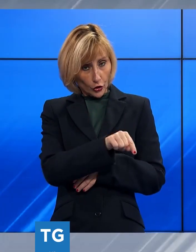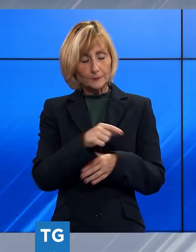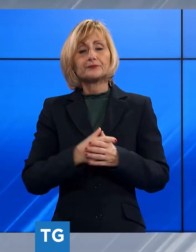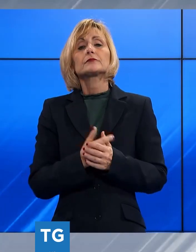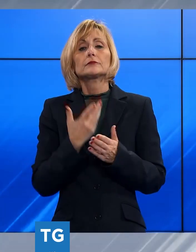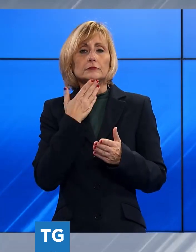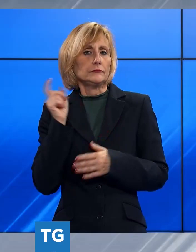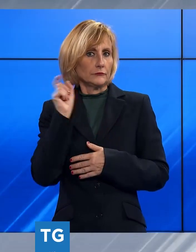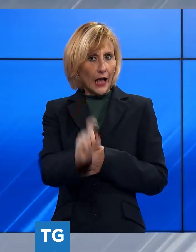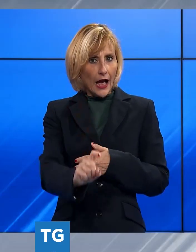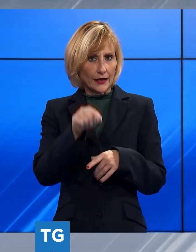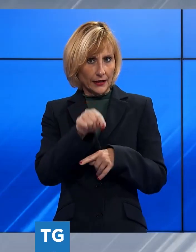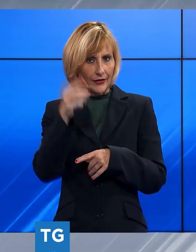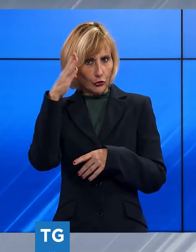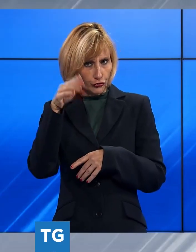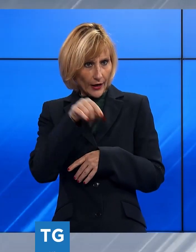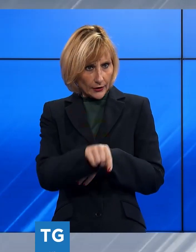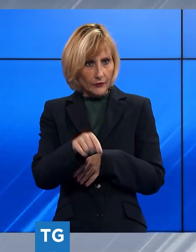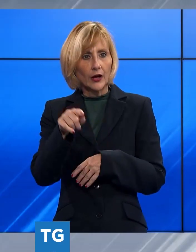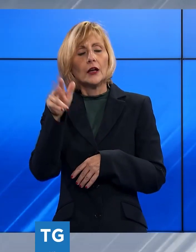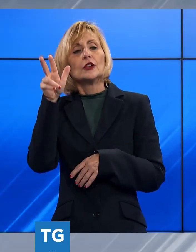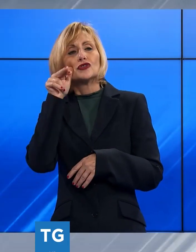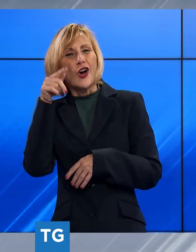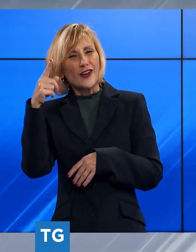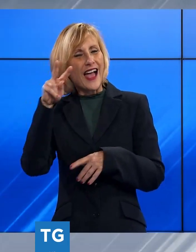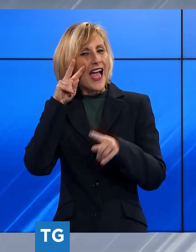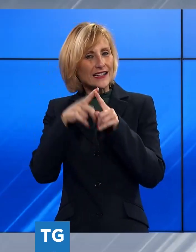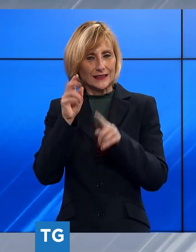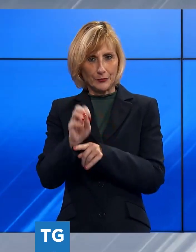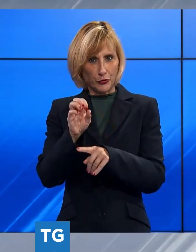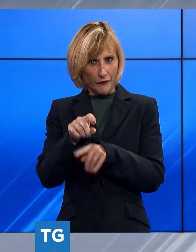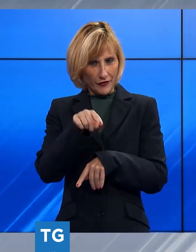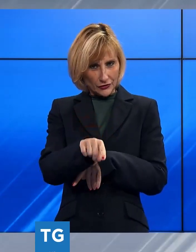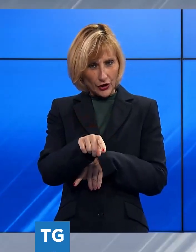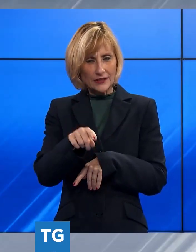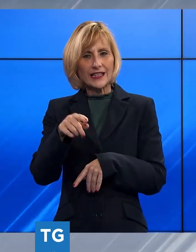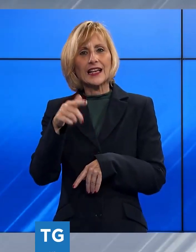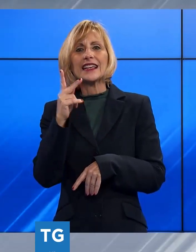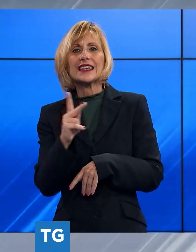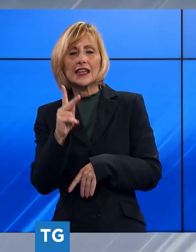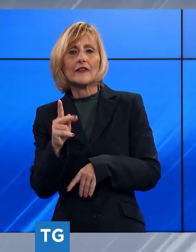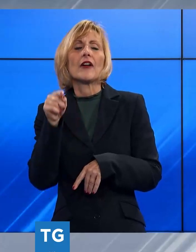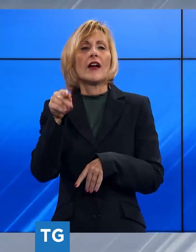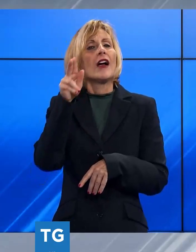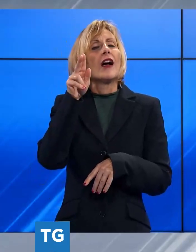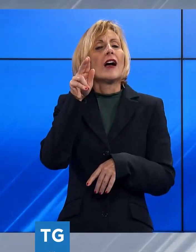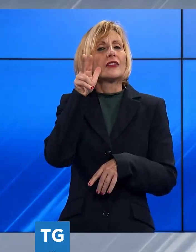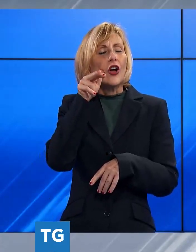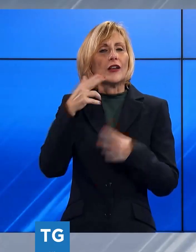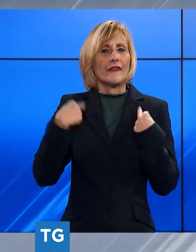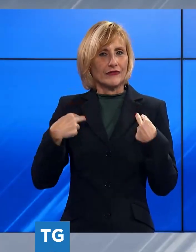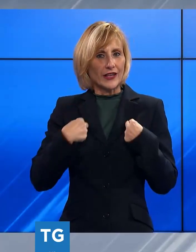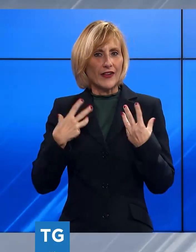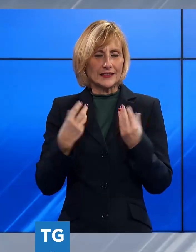docente di matematica e fisica Kiev arrivata in Italia per fuggire alla guerra adesso vive in una casa in provincia di Lucca con la mamma i figli la sorella